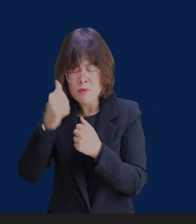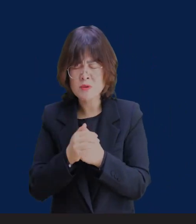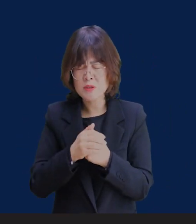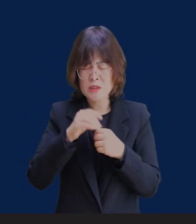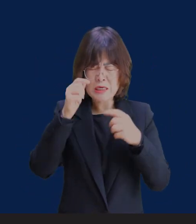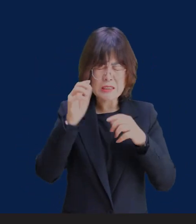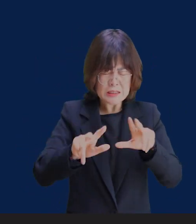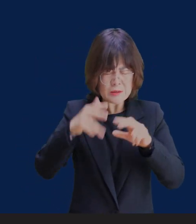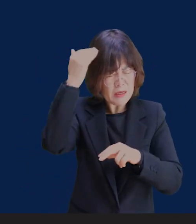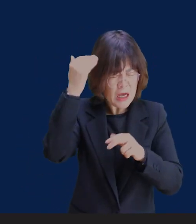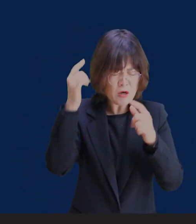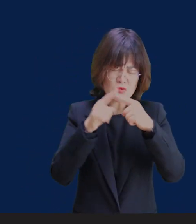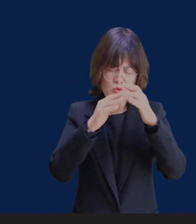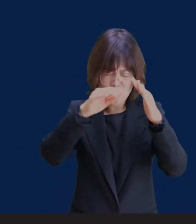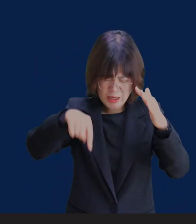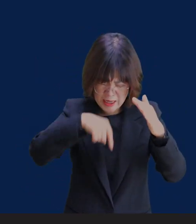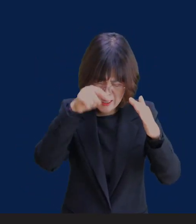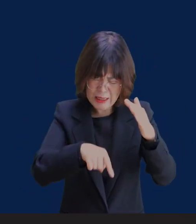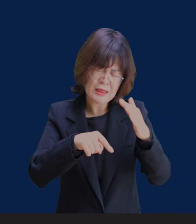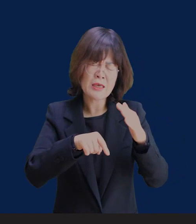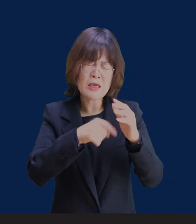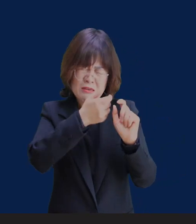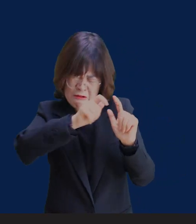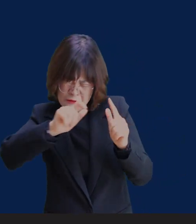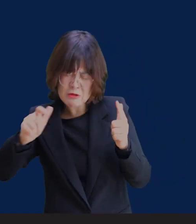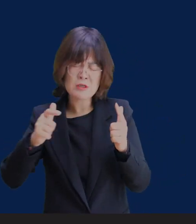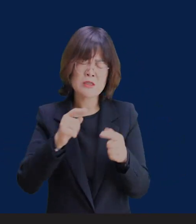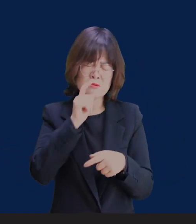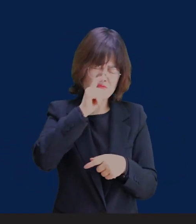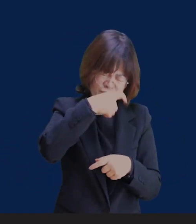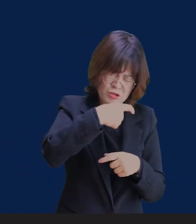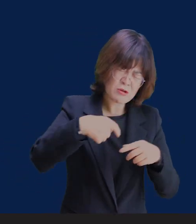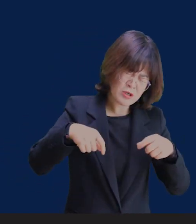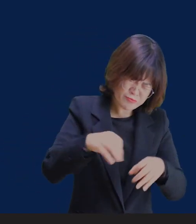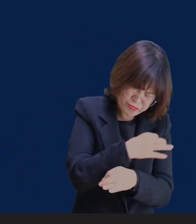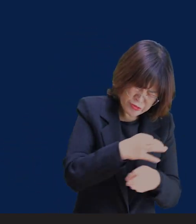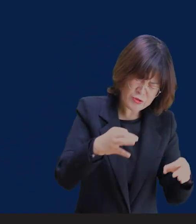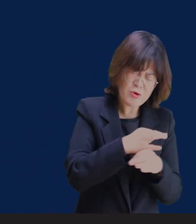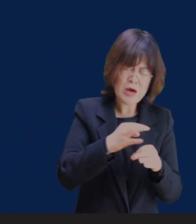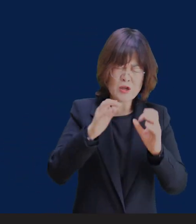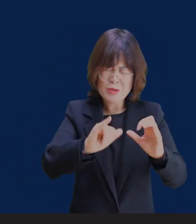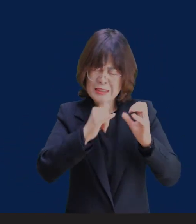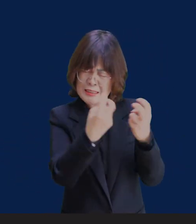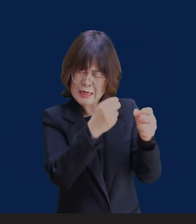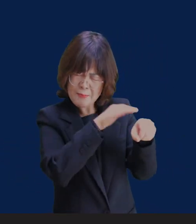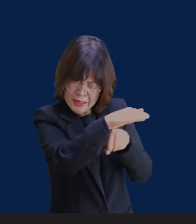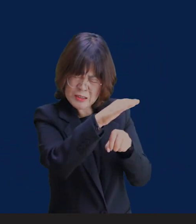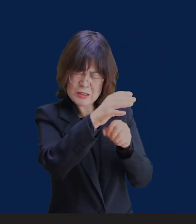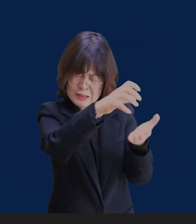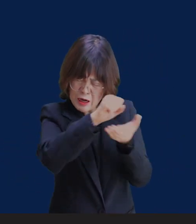상들의 소금을 만들고 하나님 아버지 시장마다 만들어 아버지 오늘날의 한국교회 현실이